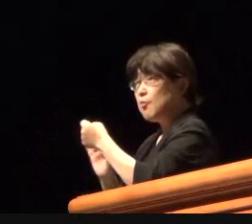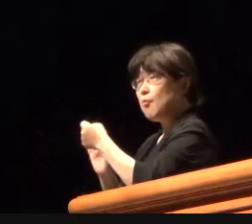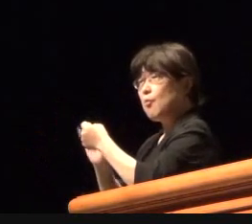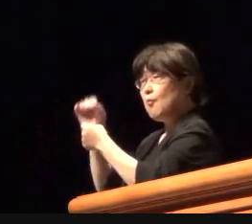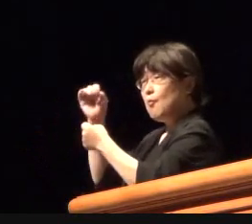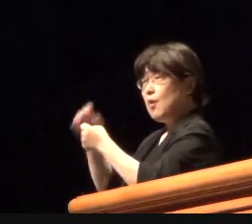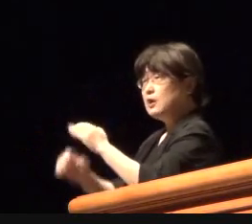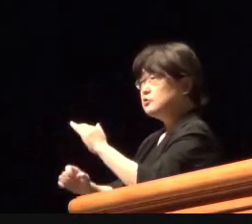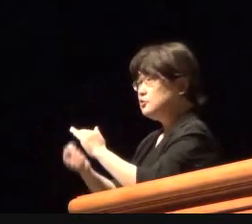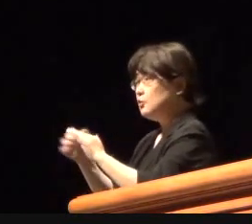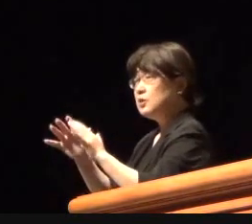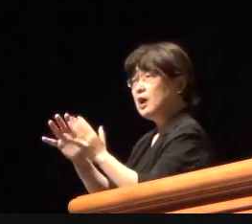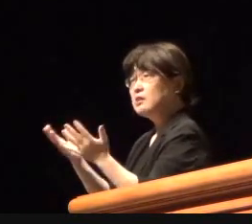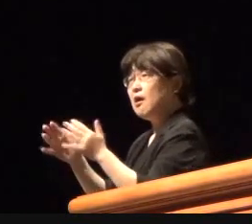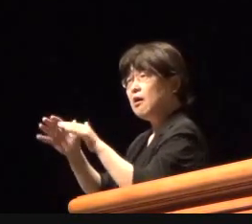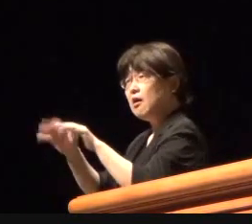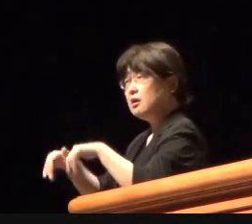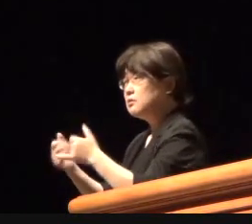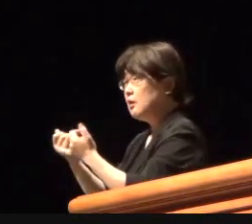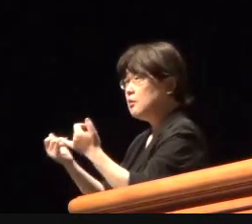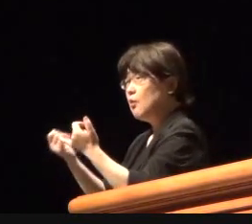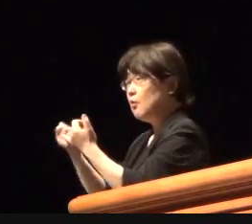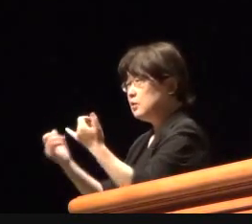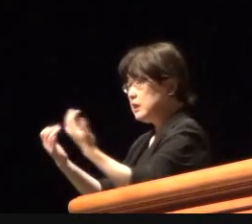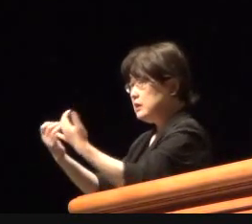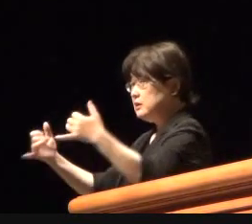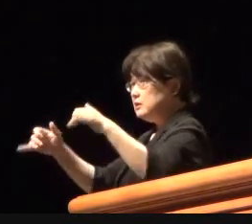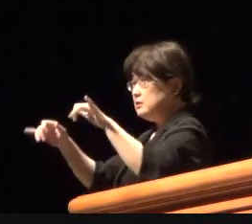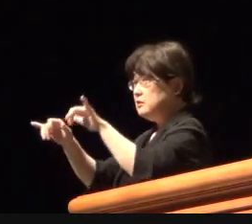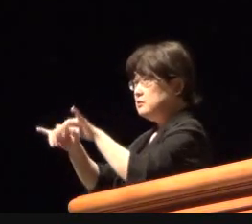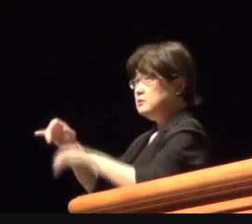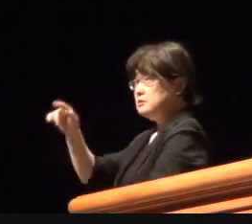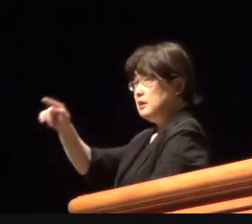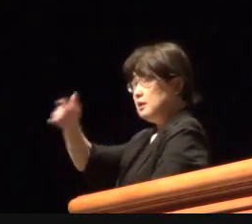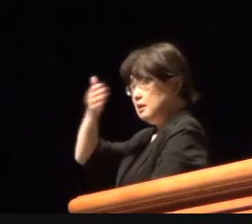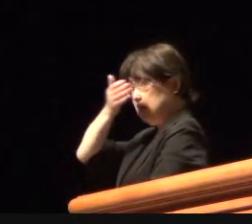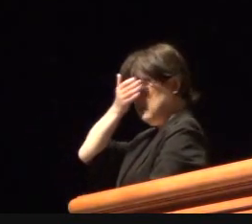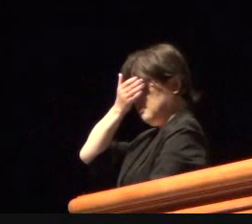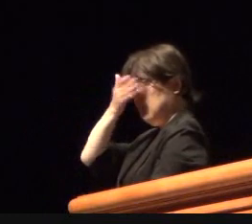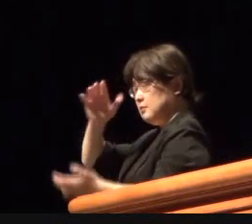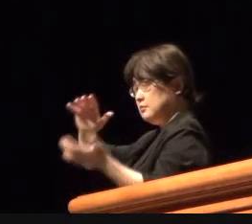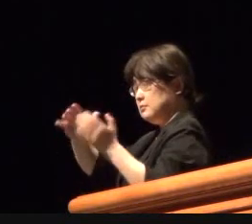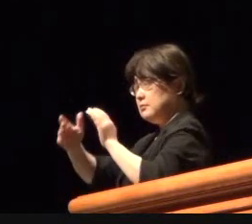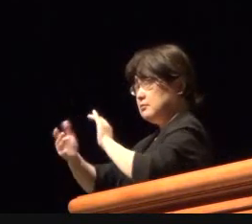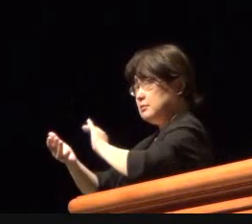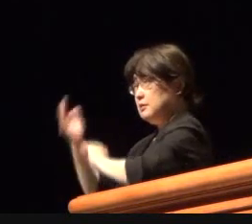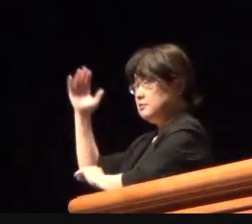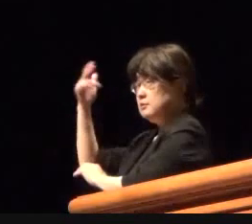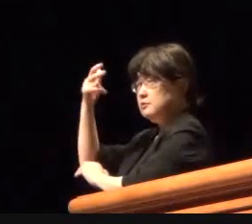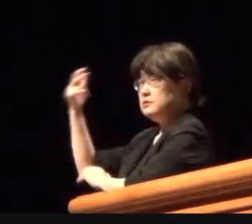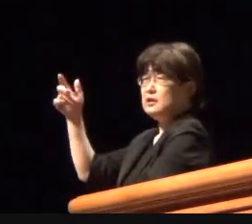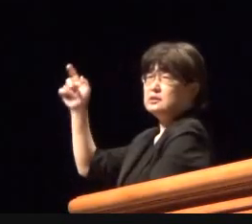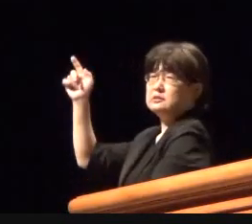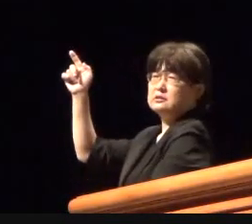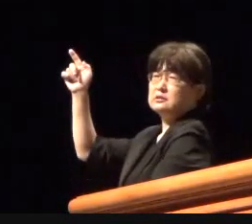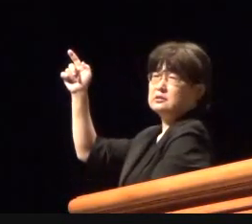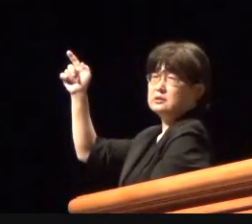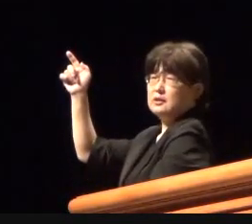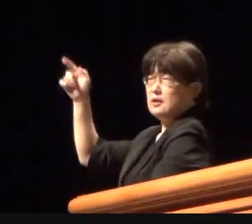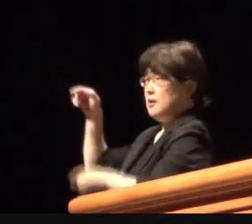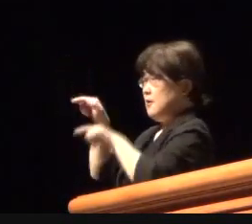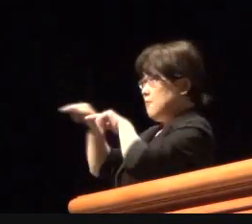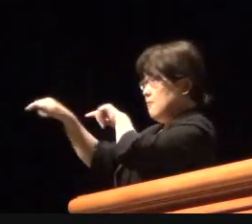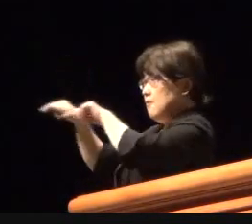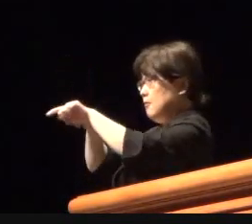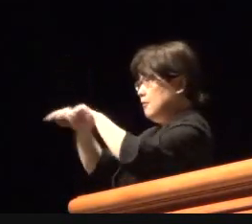などなかったかのように社会の流れを変えようとしている政治の中に私たちは